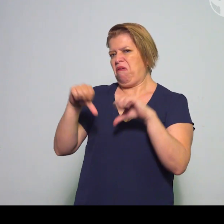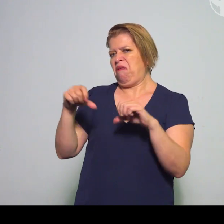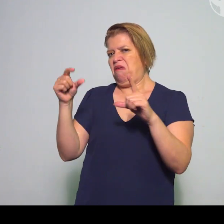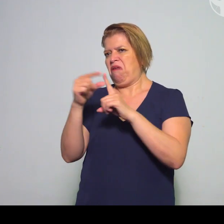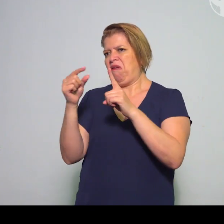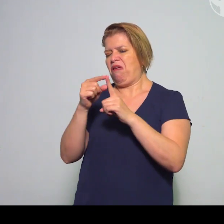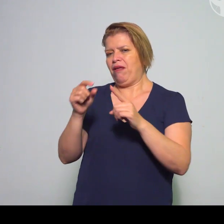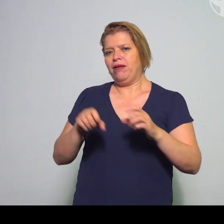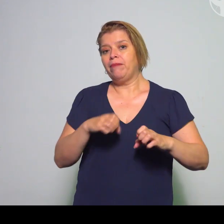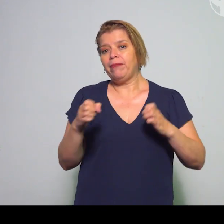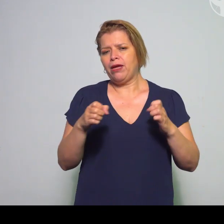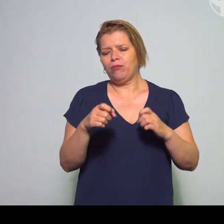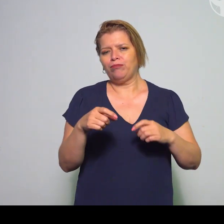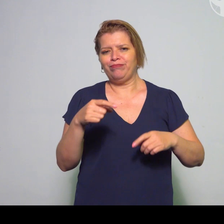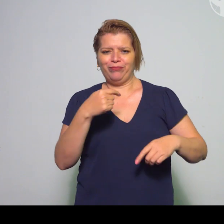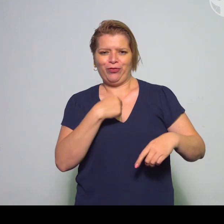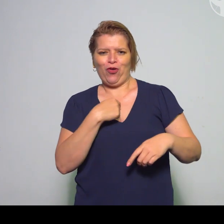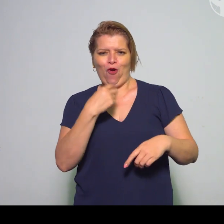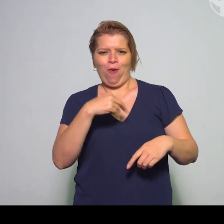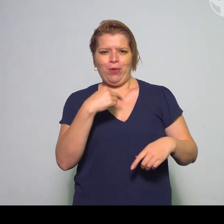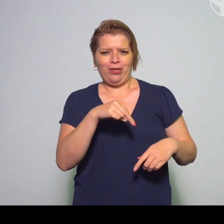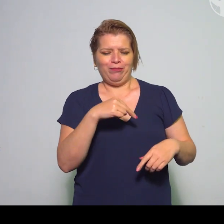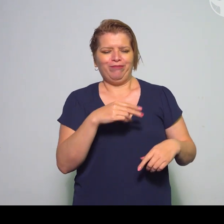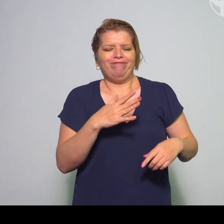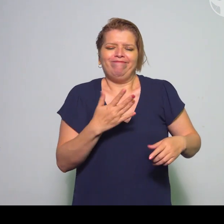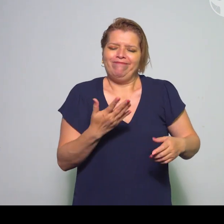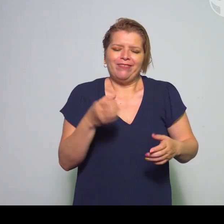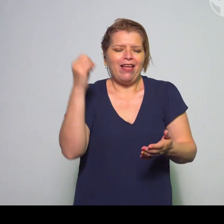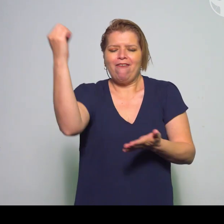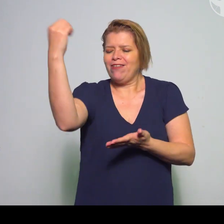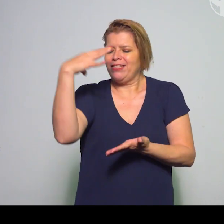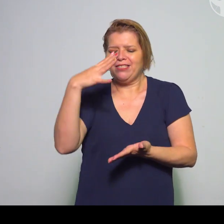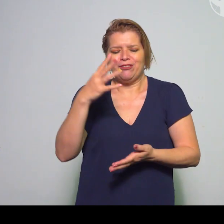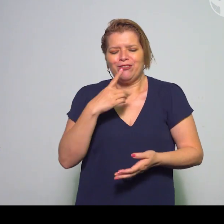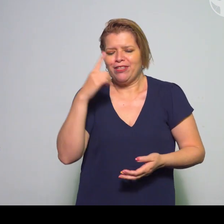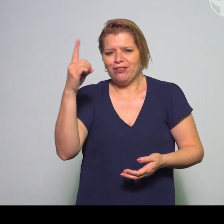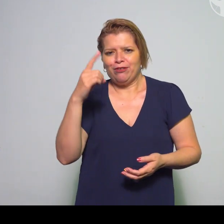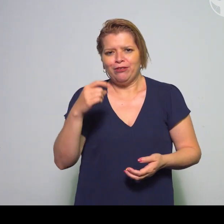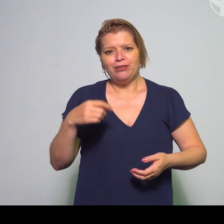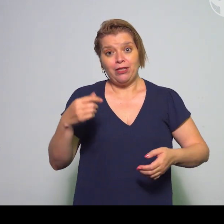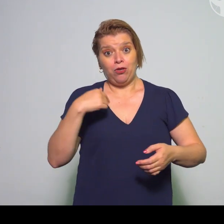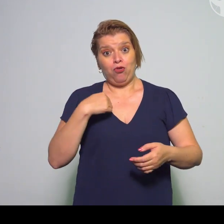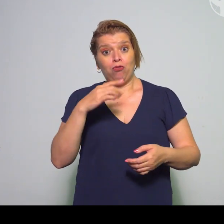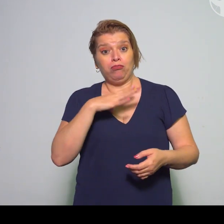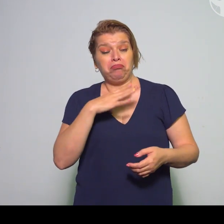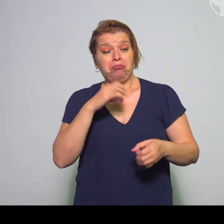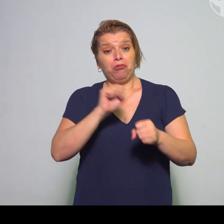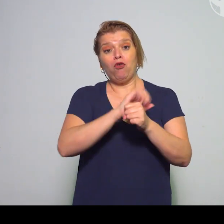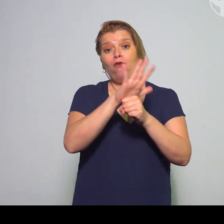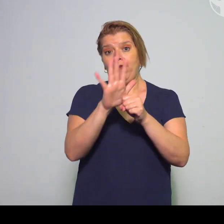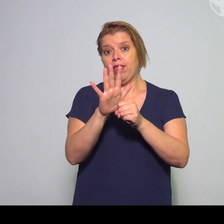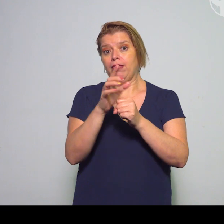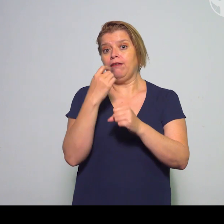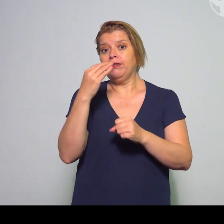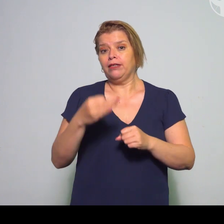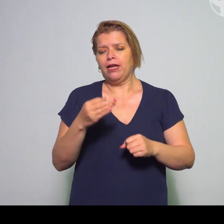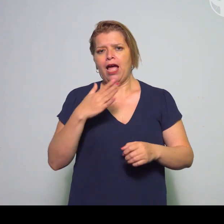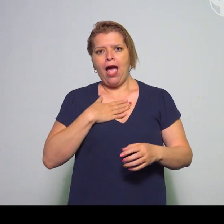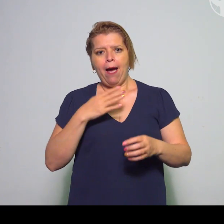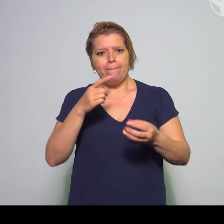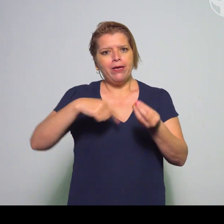una familia que por la bendición de Dios logramos salir de COVID. A nosotros nos dio a toda nuestra familia.